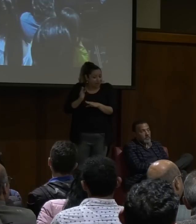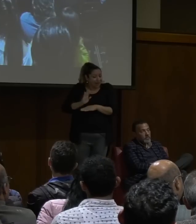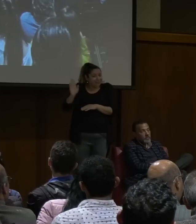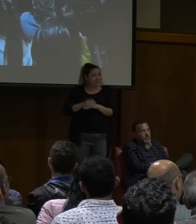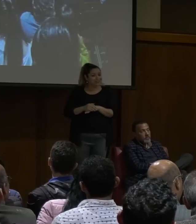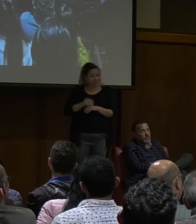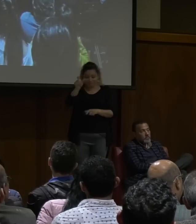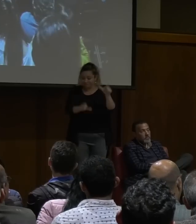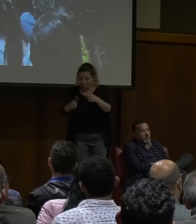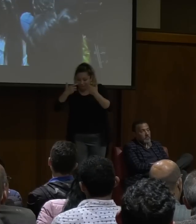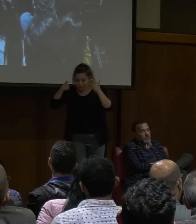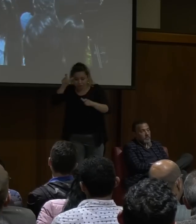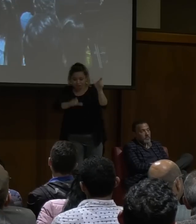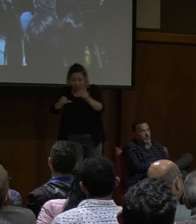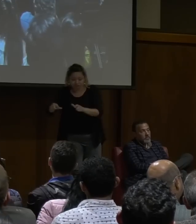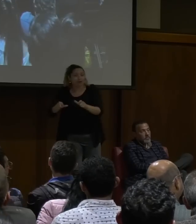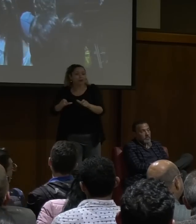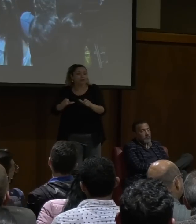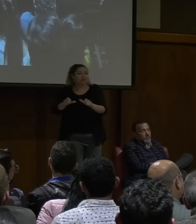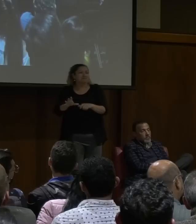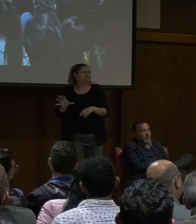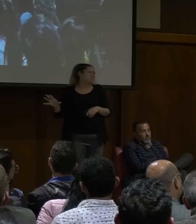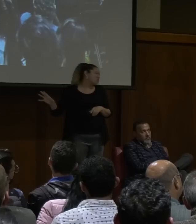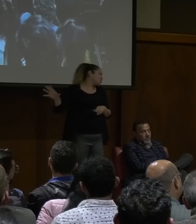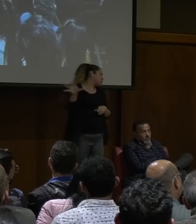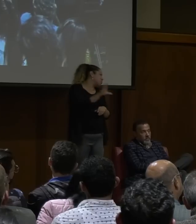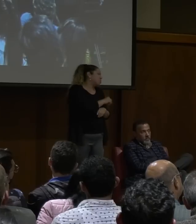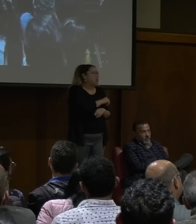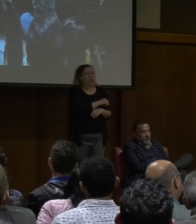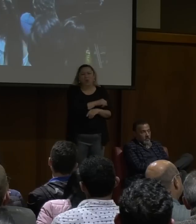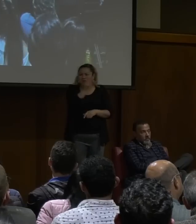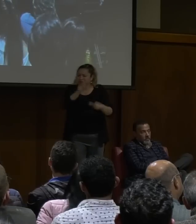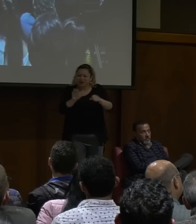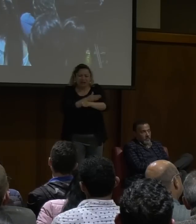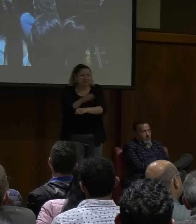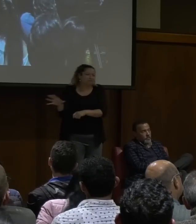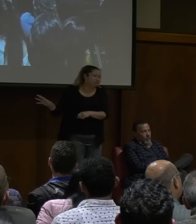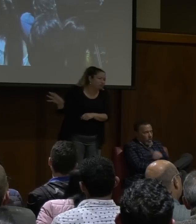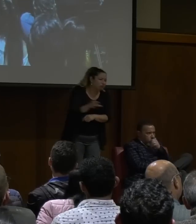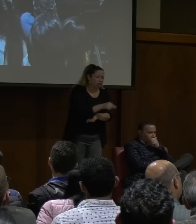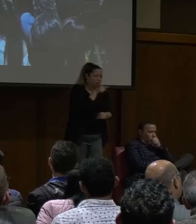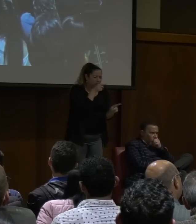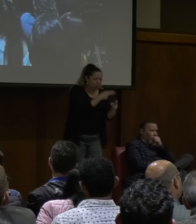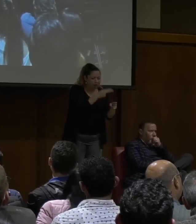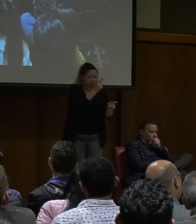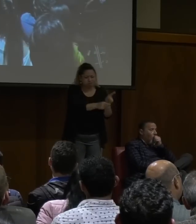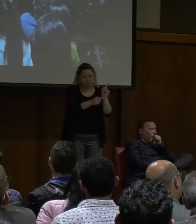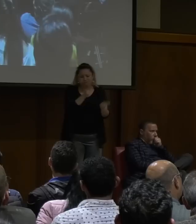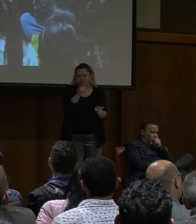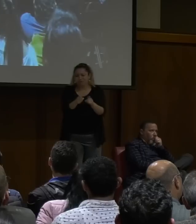en Escalona, en todos los valores. Alejo Durán, Luis Enrique Martínez, el